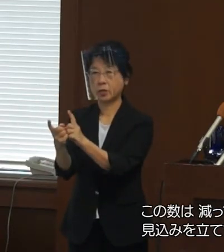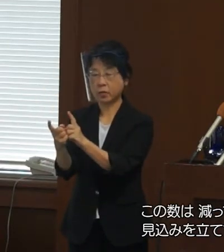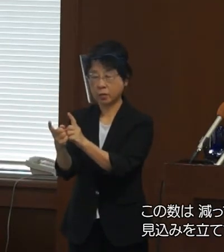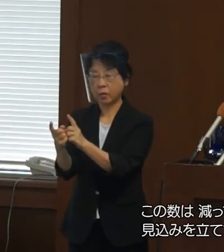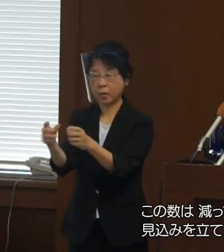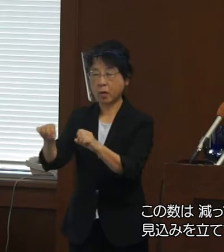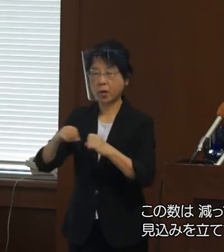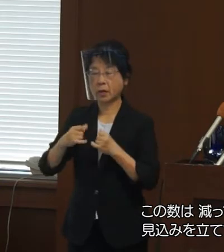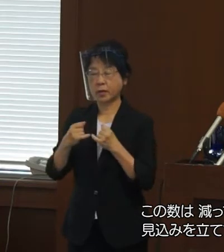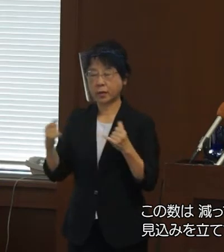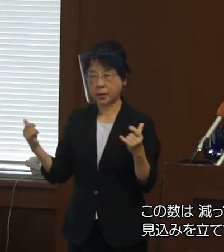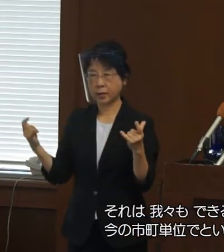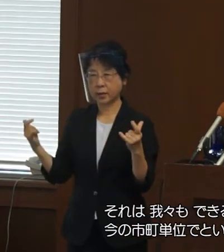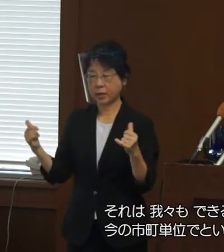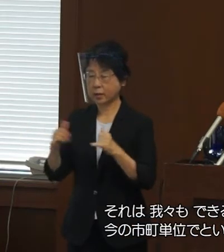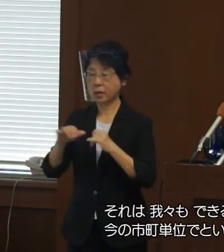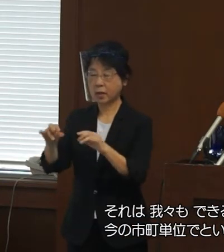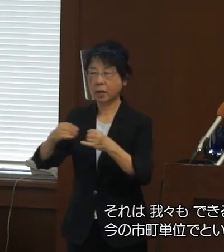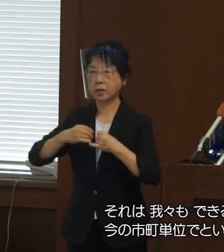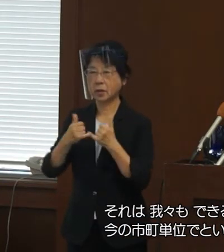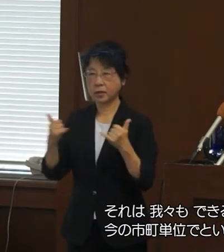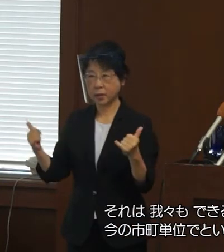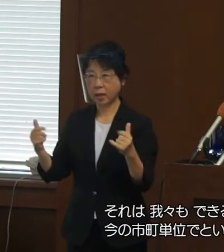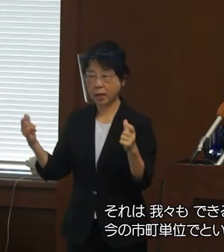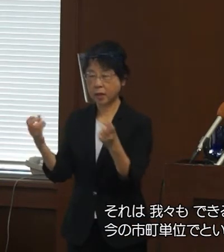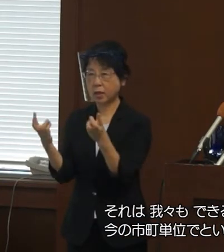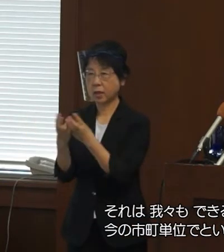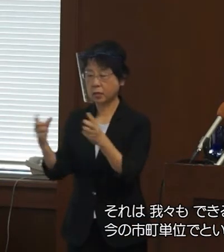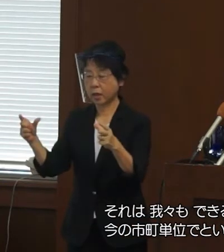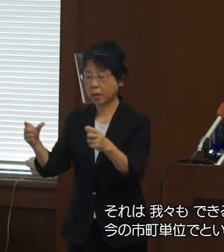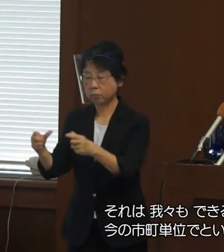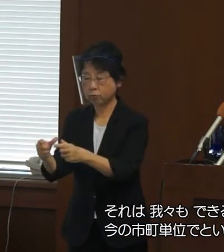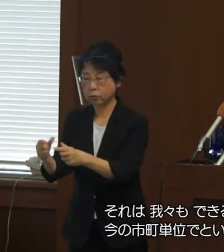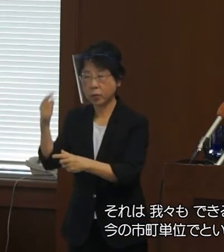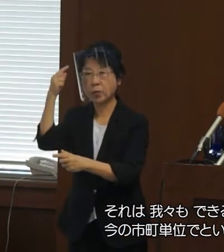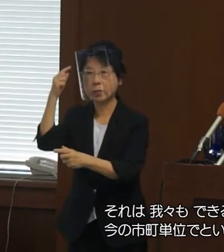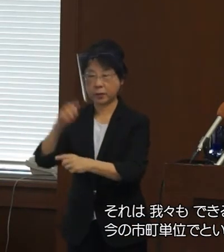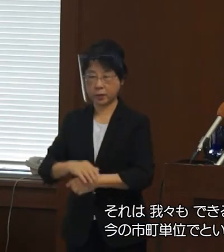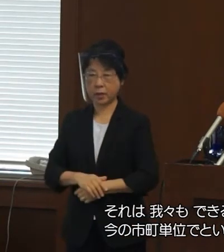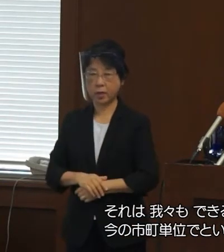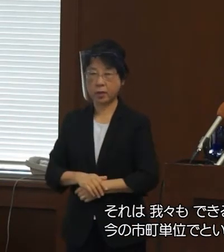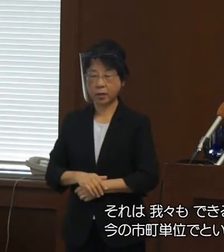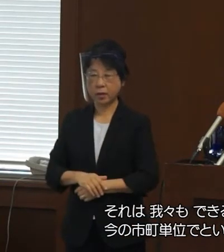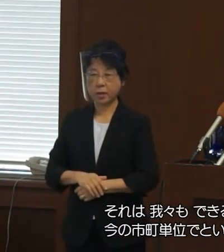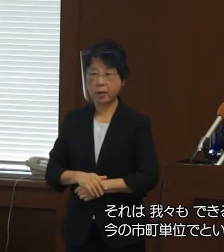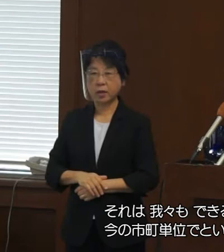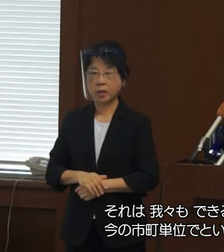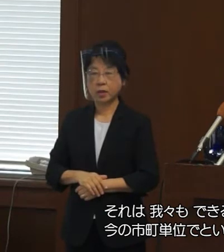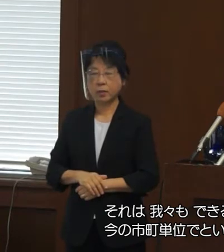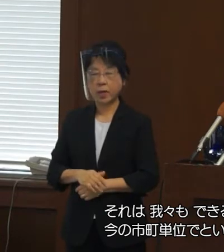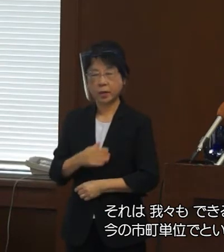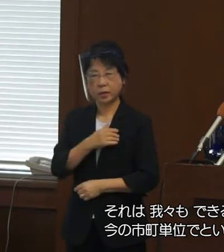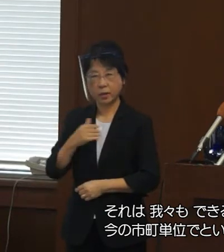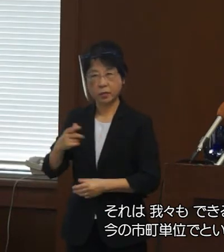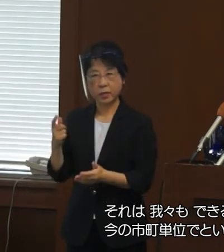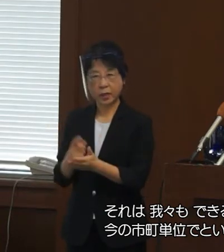。でそれは我々もですねできるだけ今の市町単位でっていうこともですね、